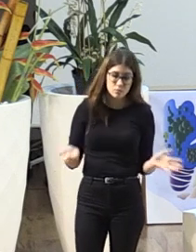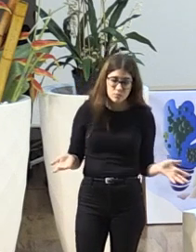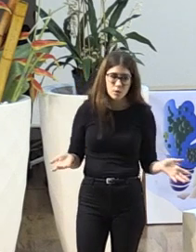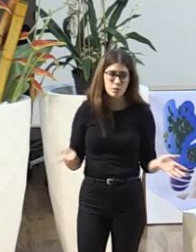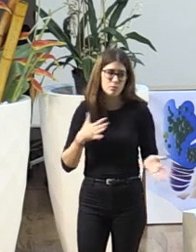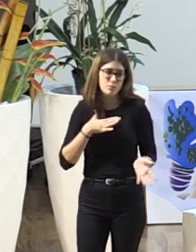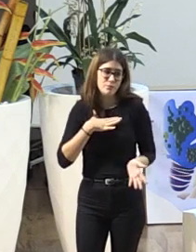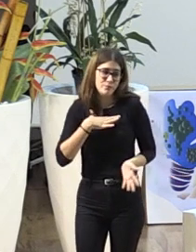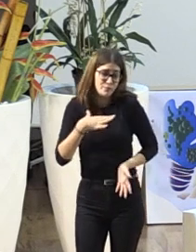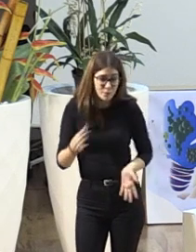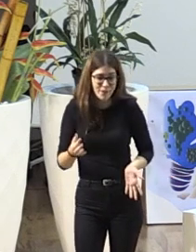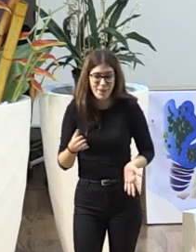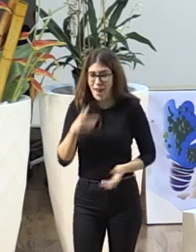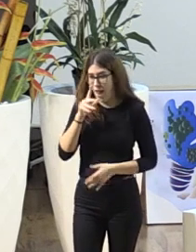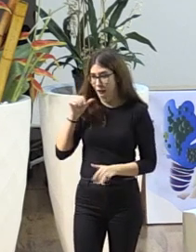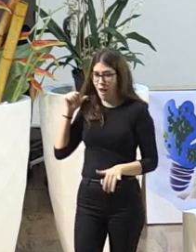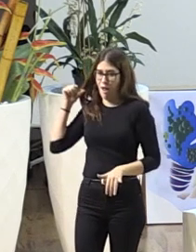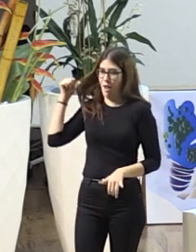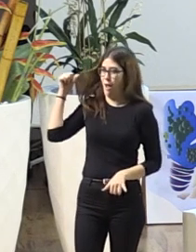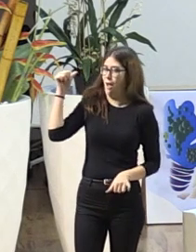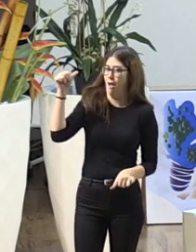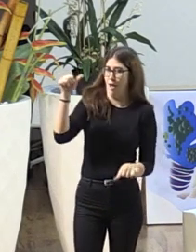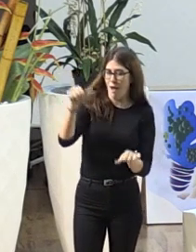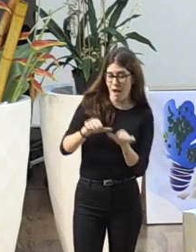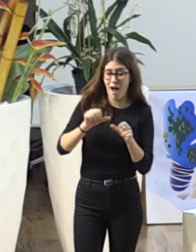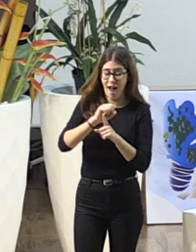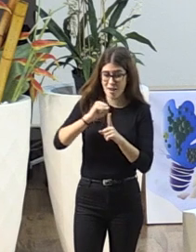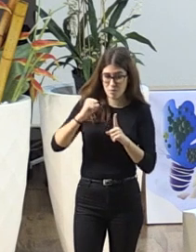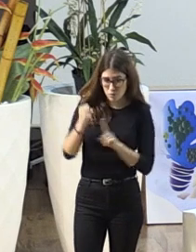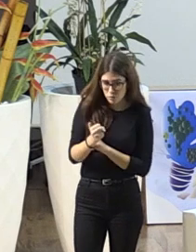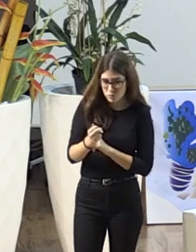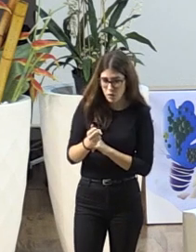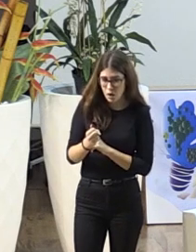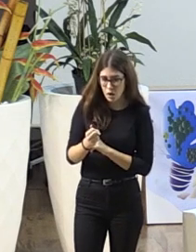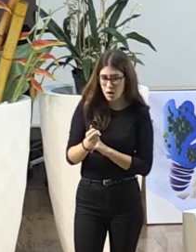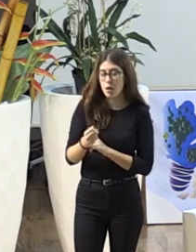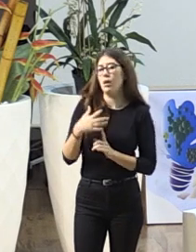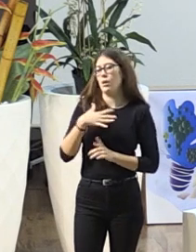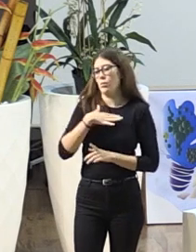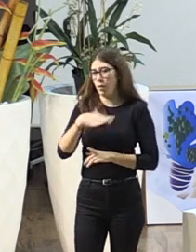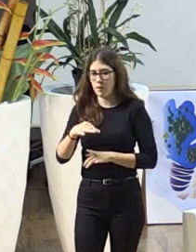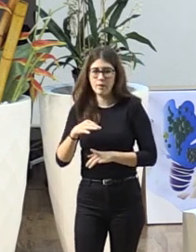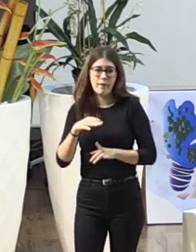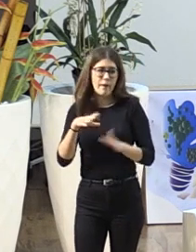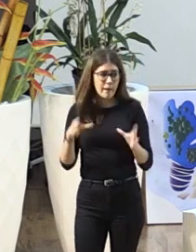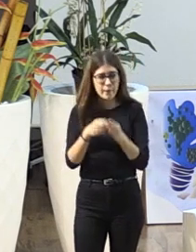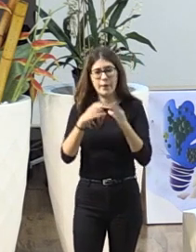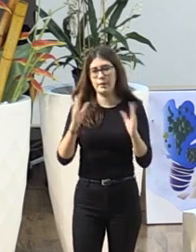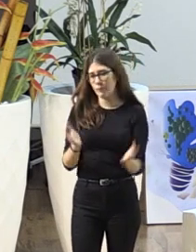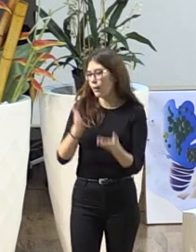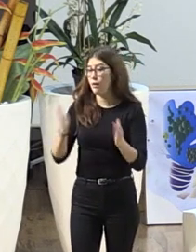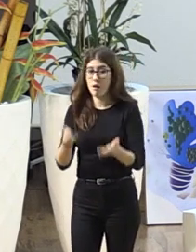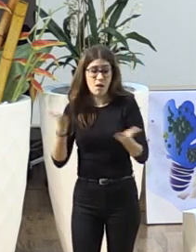bueno, en tantas décadas que se lleva haciendo animación sociocultural y diciendo que empoderar y la acción colectiva y la